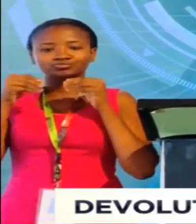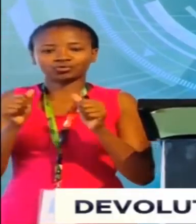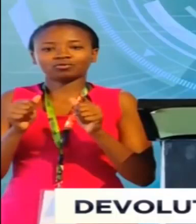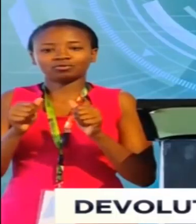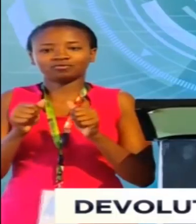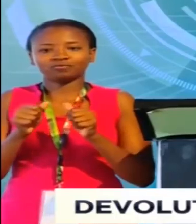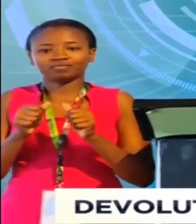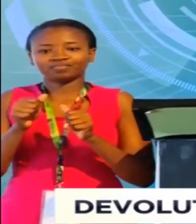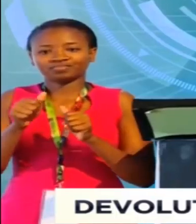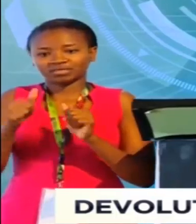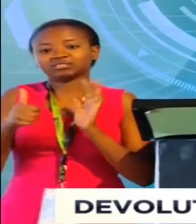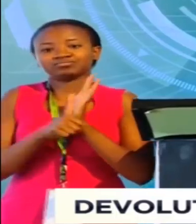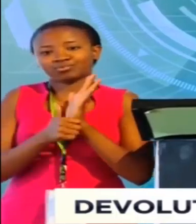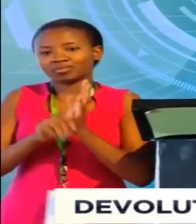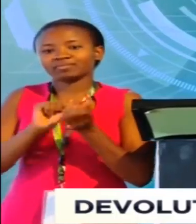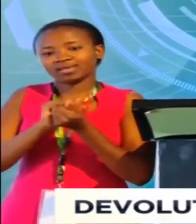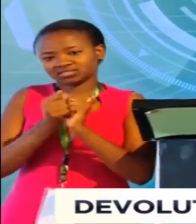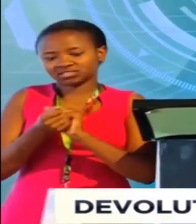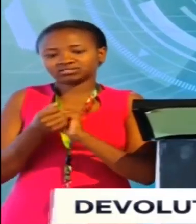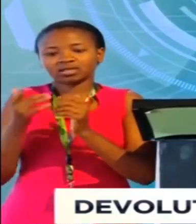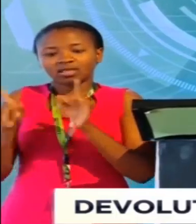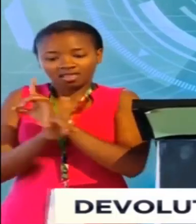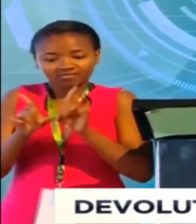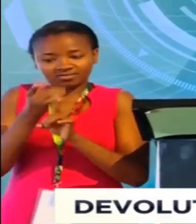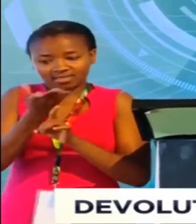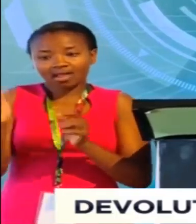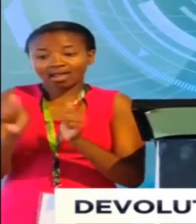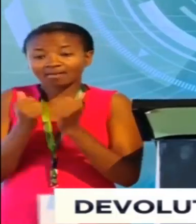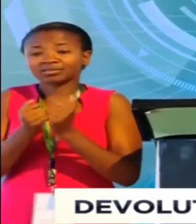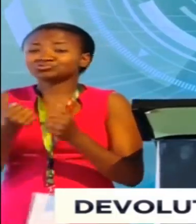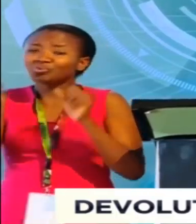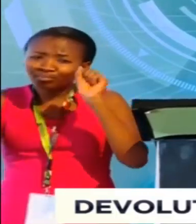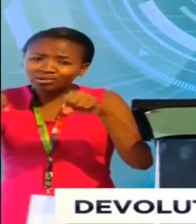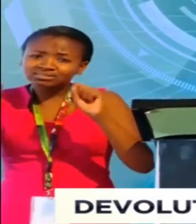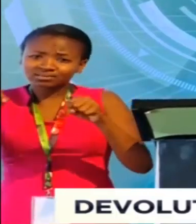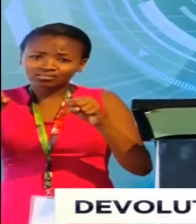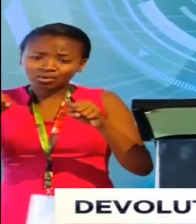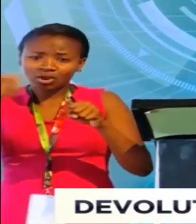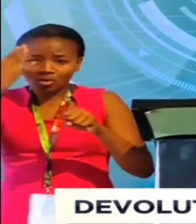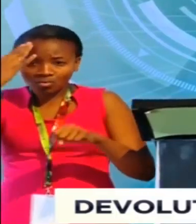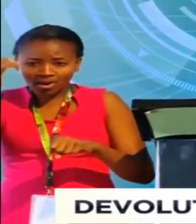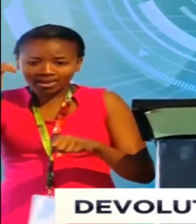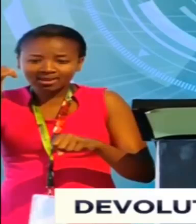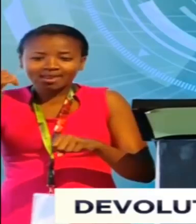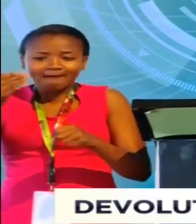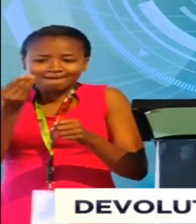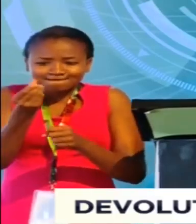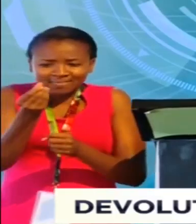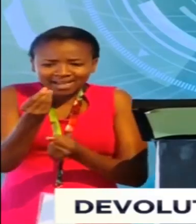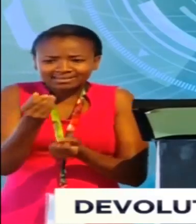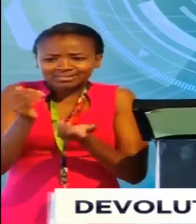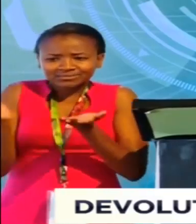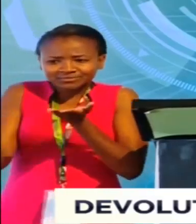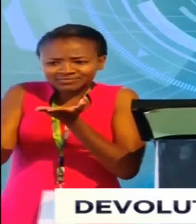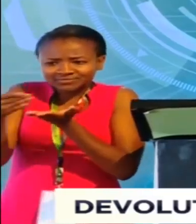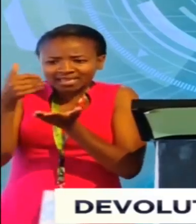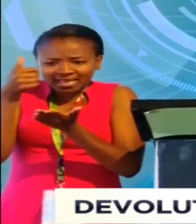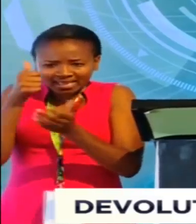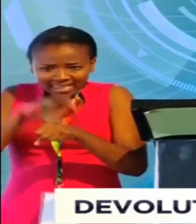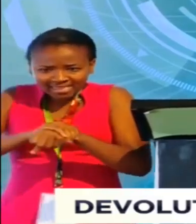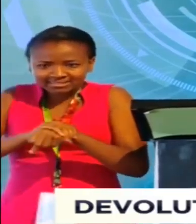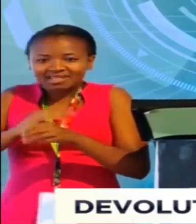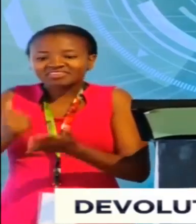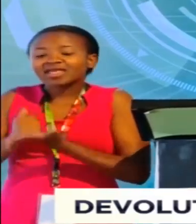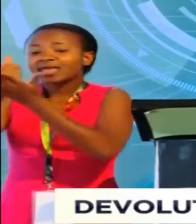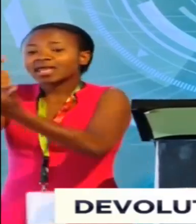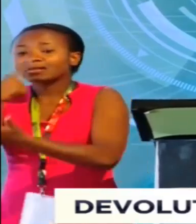tutatekeleza na tutarekebisha mambo haya. Ndio iwe pesa zile nyingi zinaenda kwa wananchi, lakini